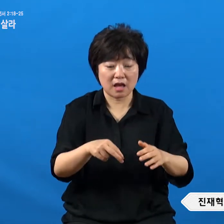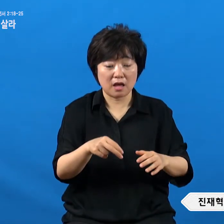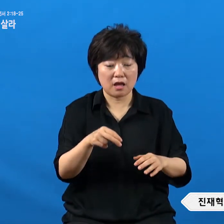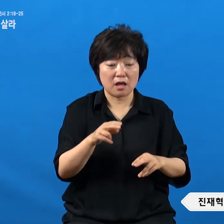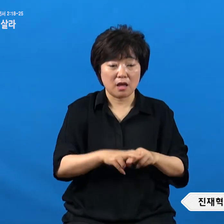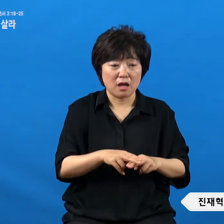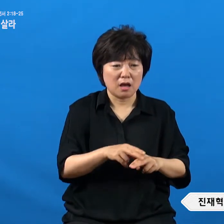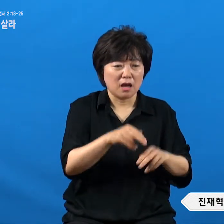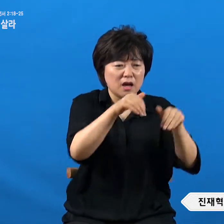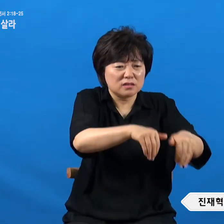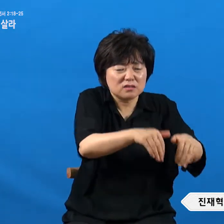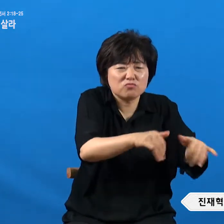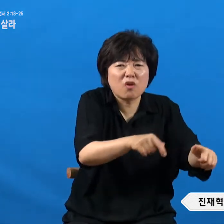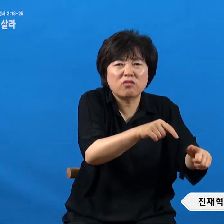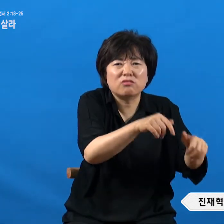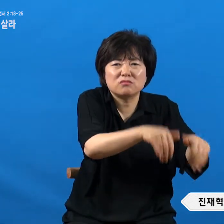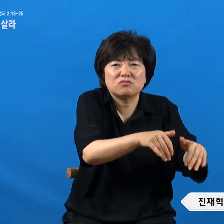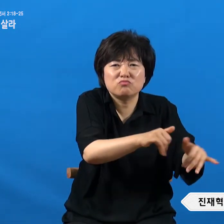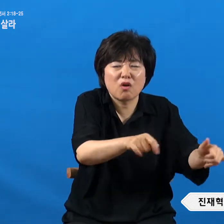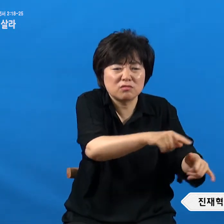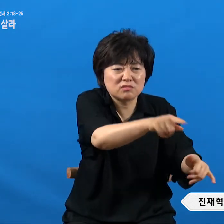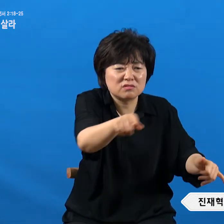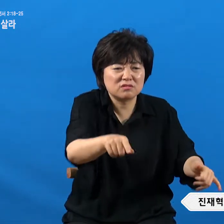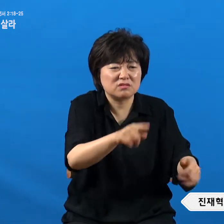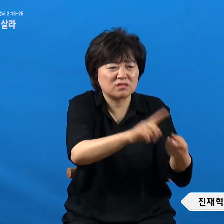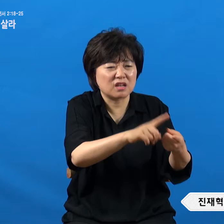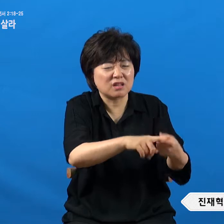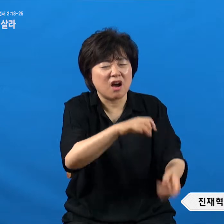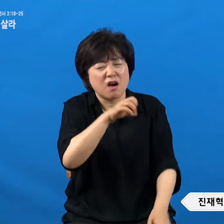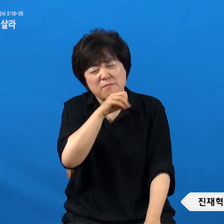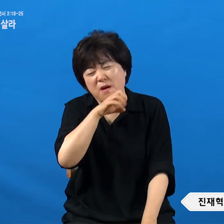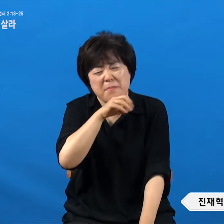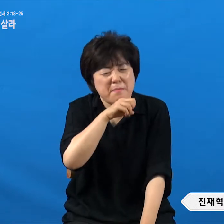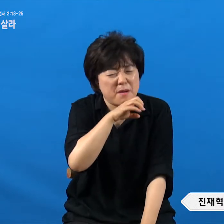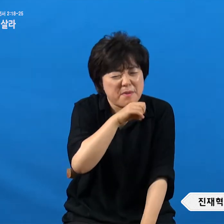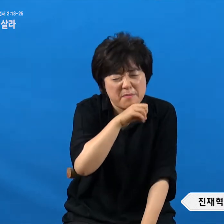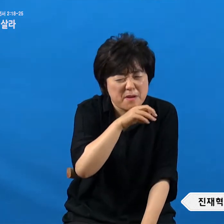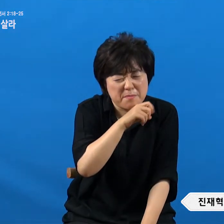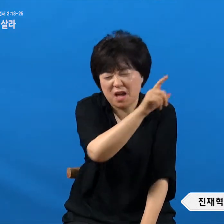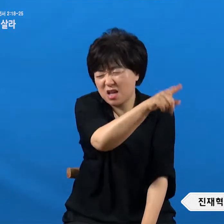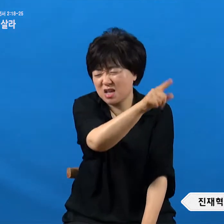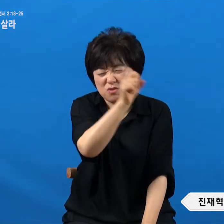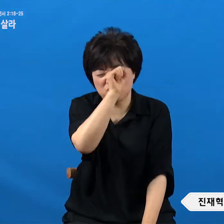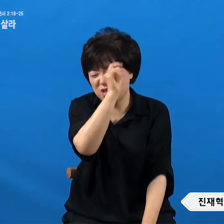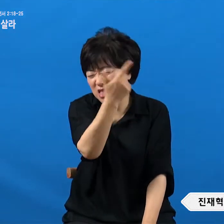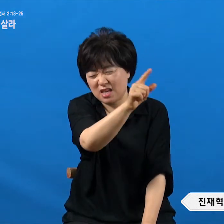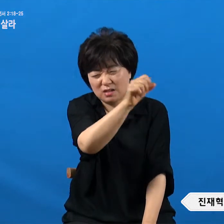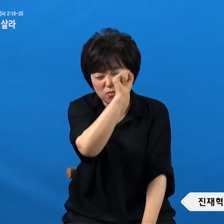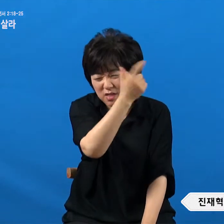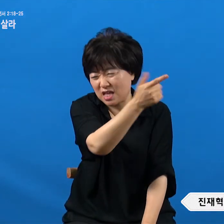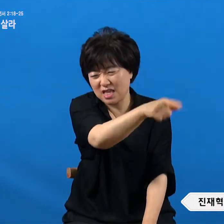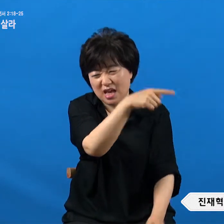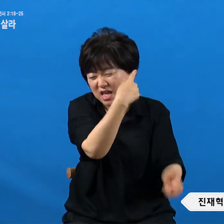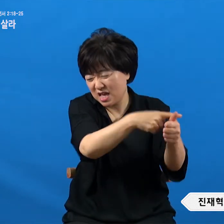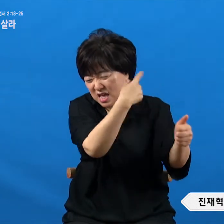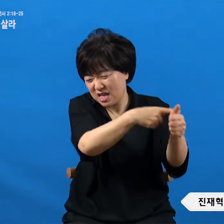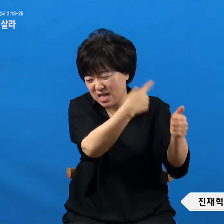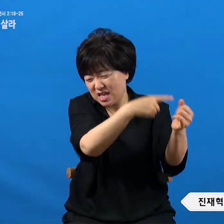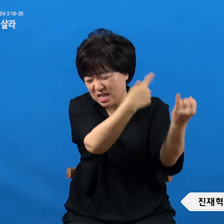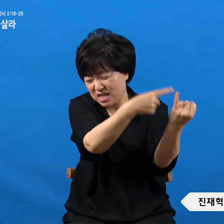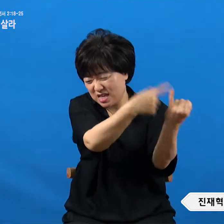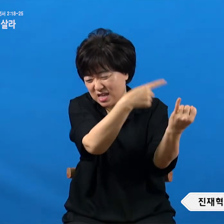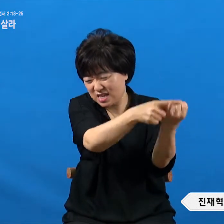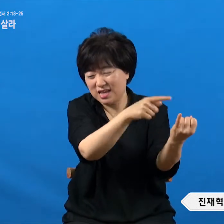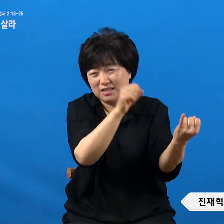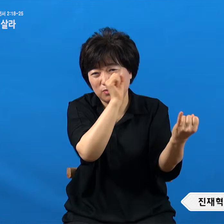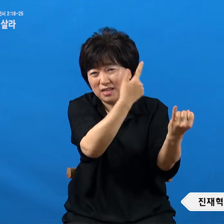불만을 토로합니다. 그런데 그 중에 한 명, 앞에 앉은 한 사람이 얼마나 집요하게 힘들게